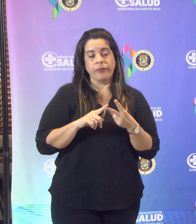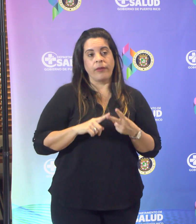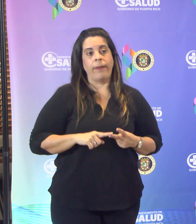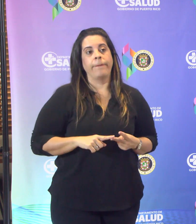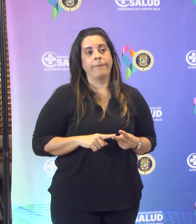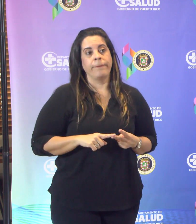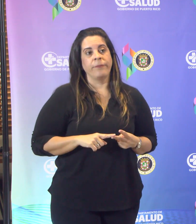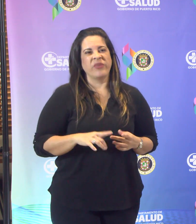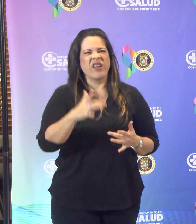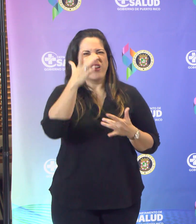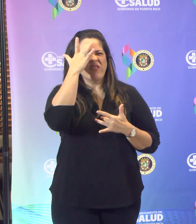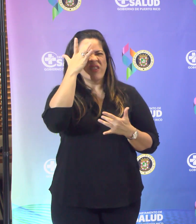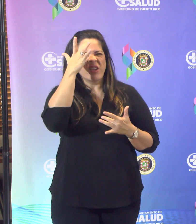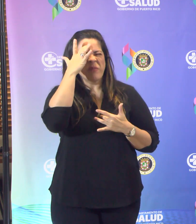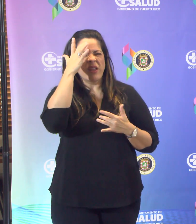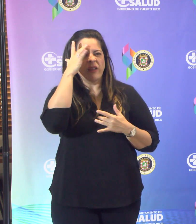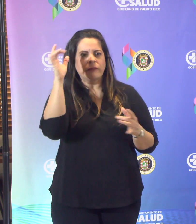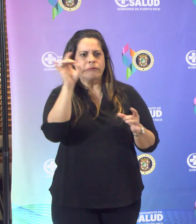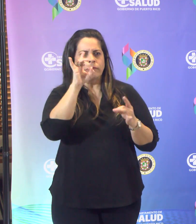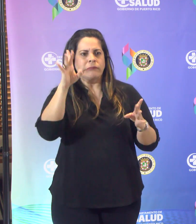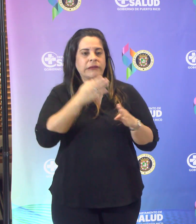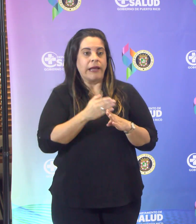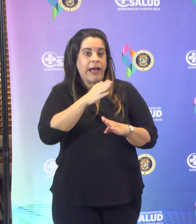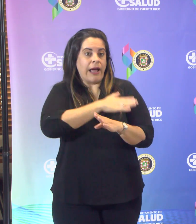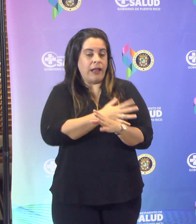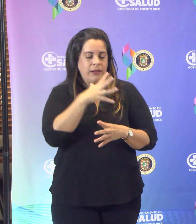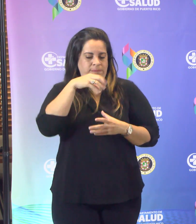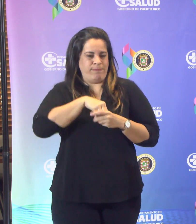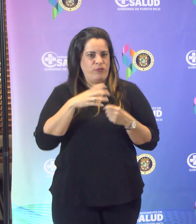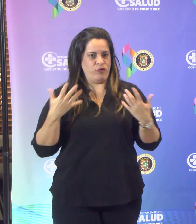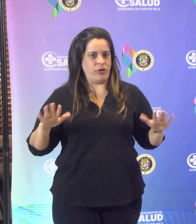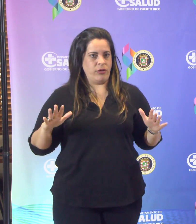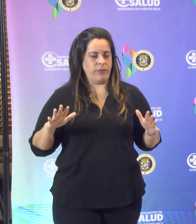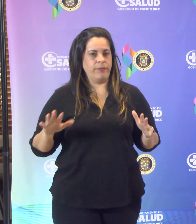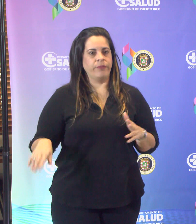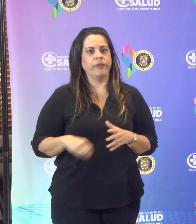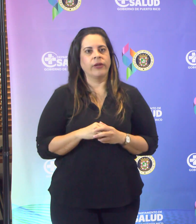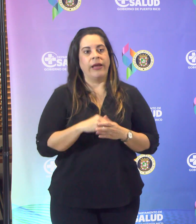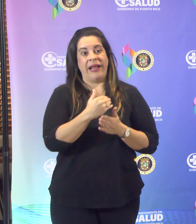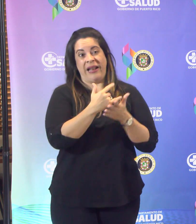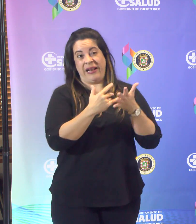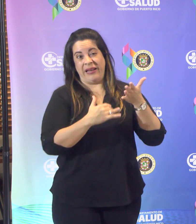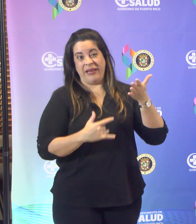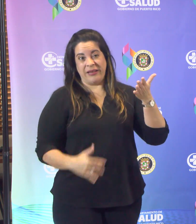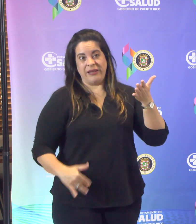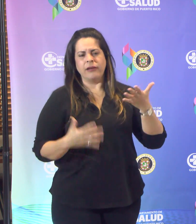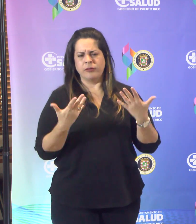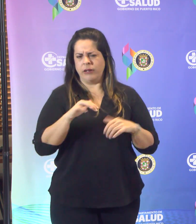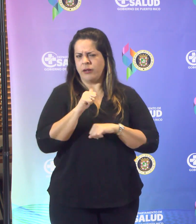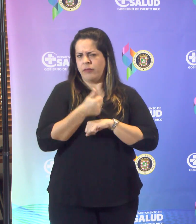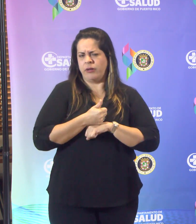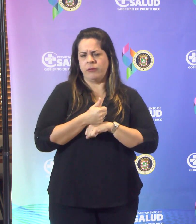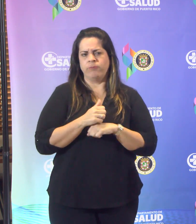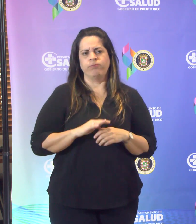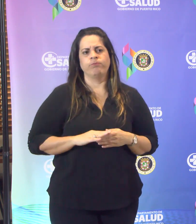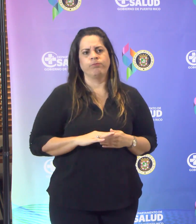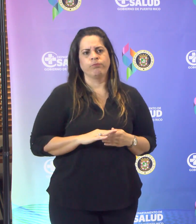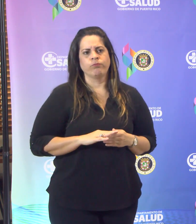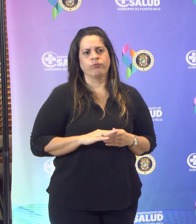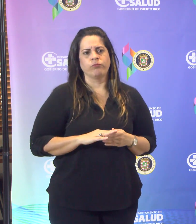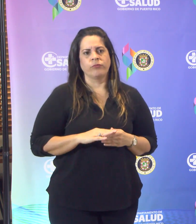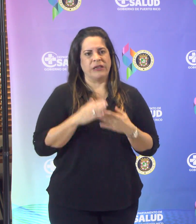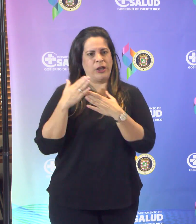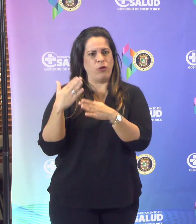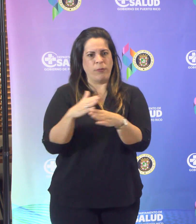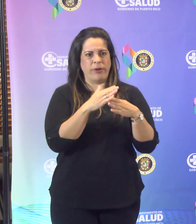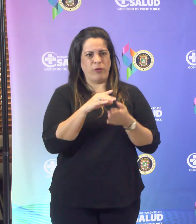es enfermedades crónicas subyacentes. La lista es, ¿verdad?, está establecida, todos se compartió